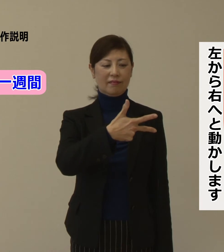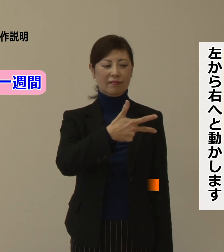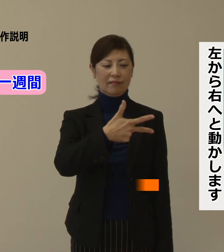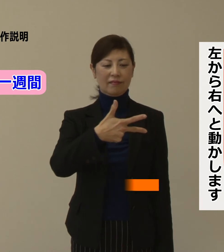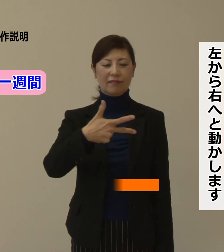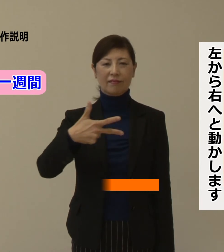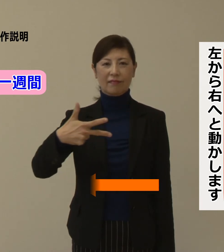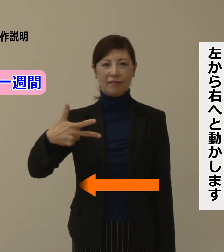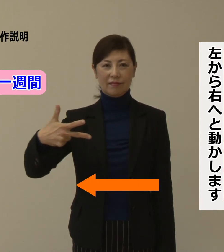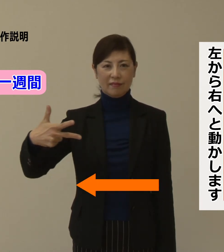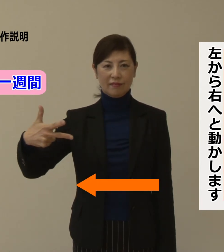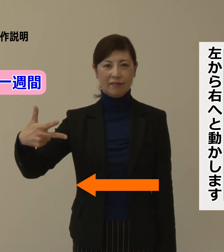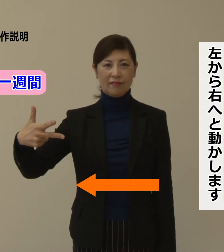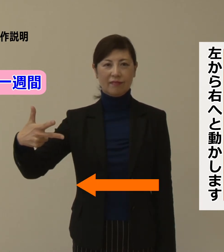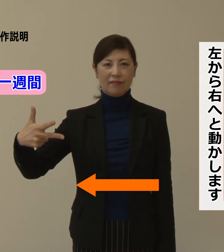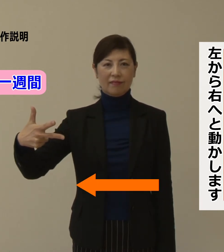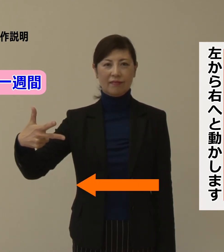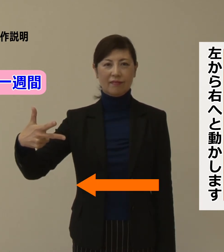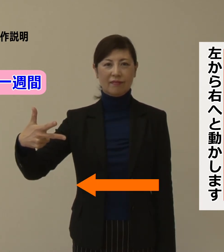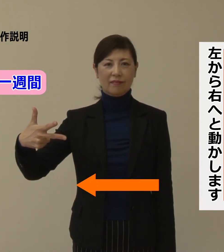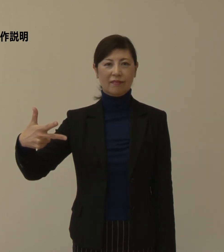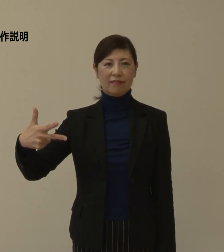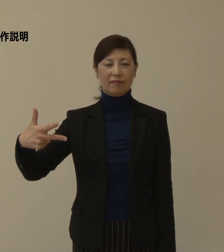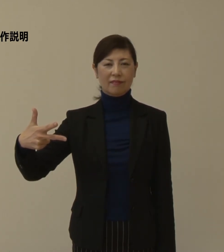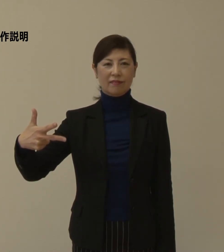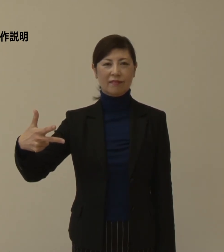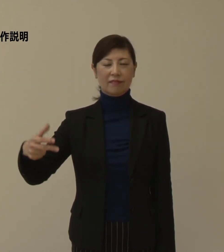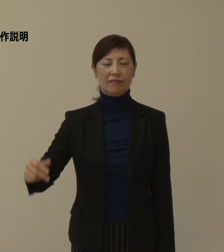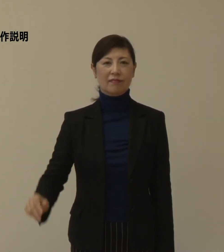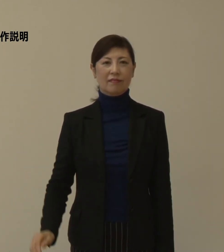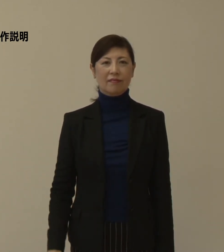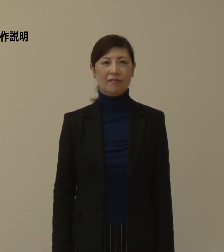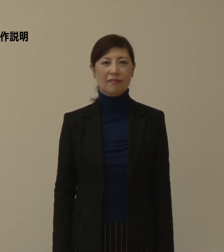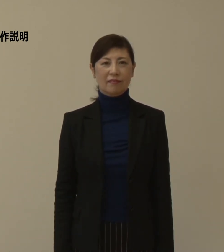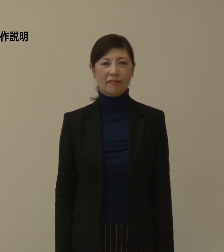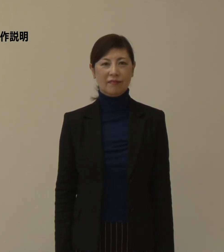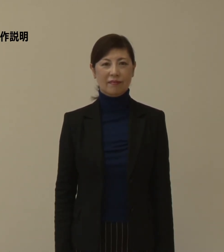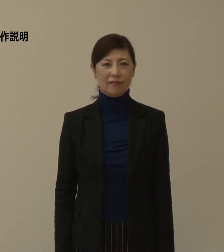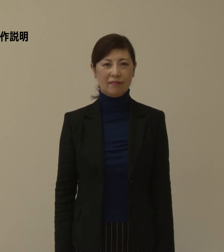動かします。皆さんも一緒にやってみましょう。